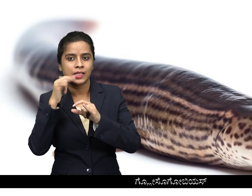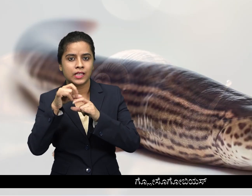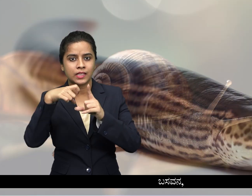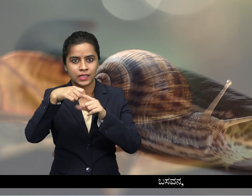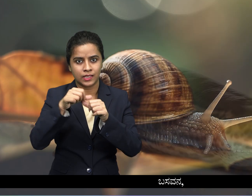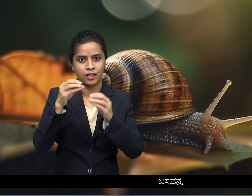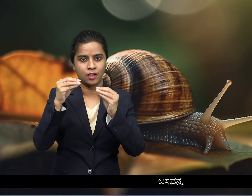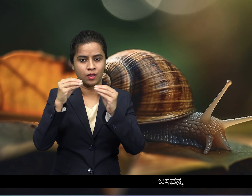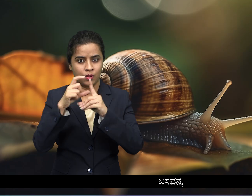ಬಸವನ,